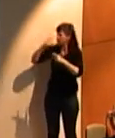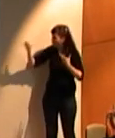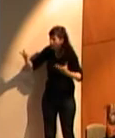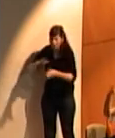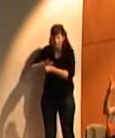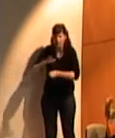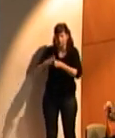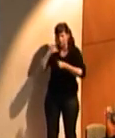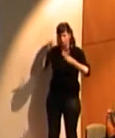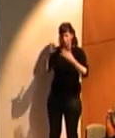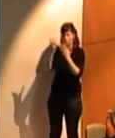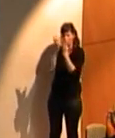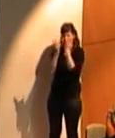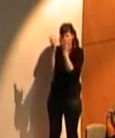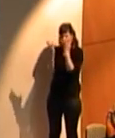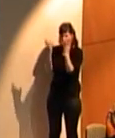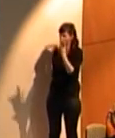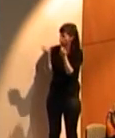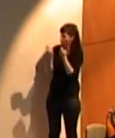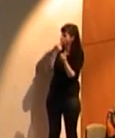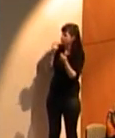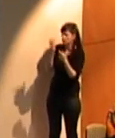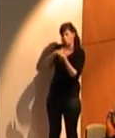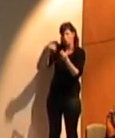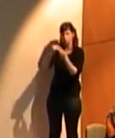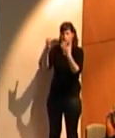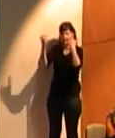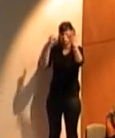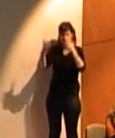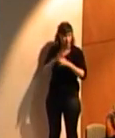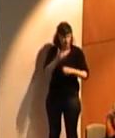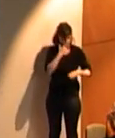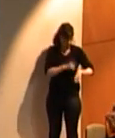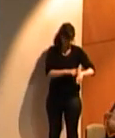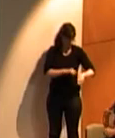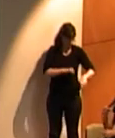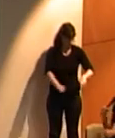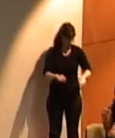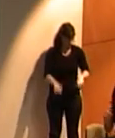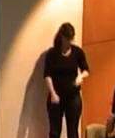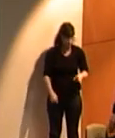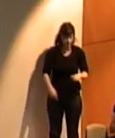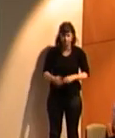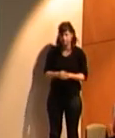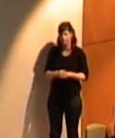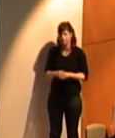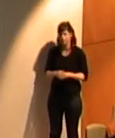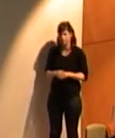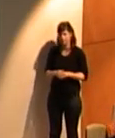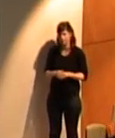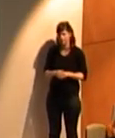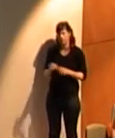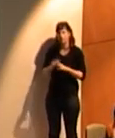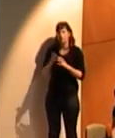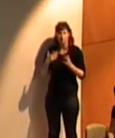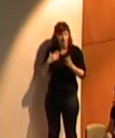facilement. Et puis bon, des éléments de décoration. Voilà. On accélère un peu parce que... Oui, parce que le mieux, c'est de le voir en réel. On peut passer au